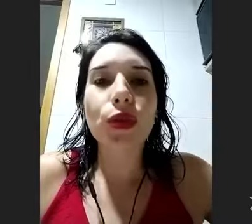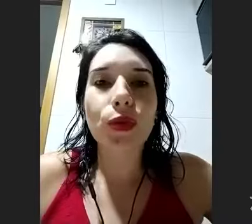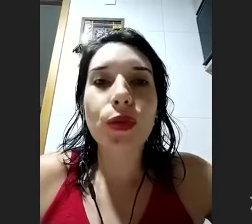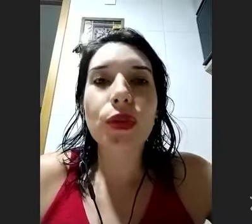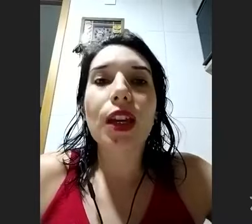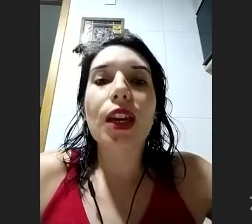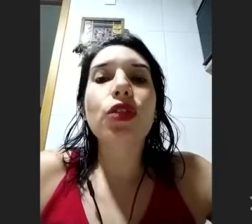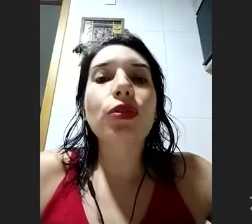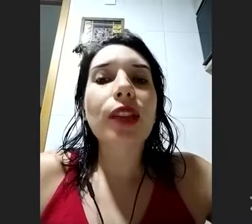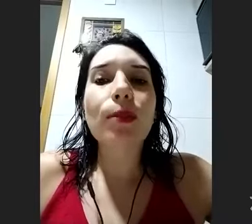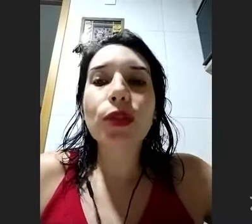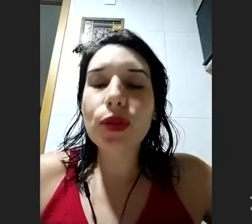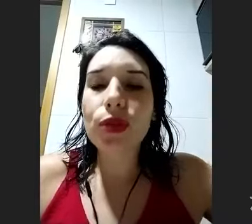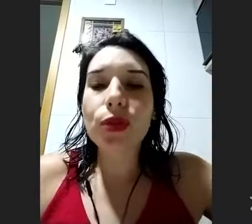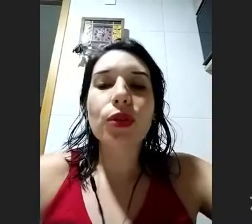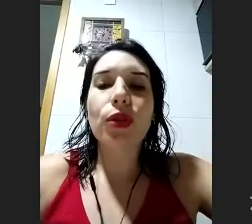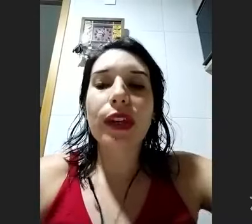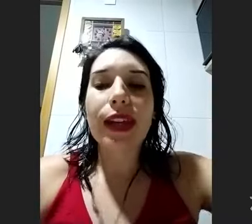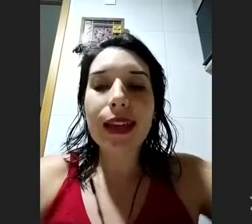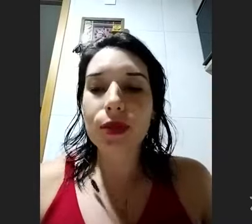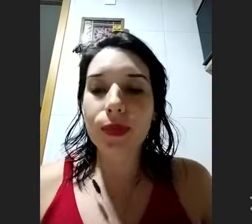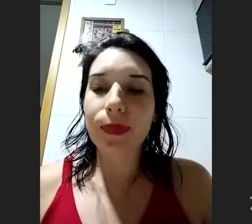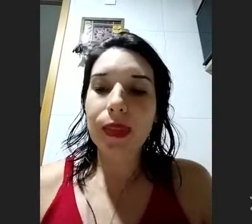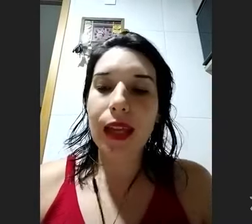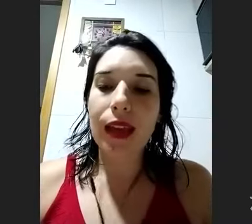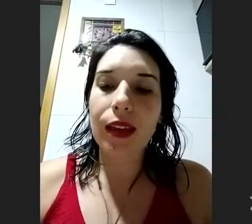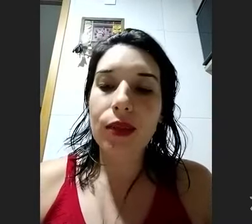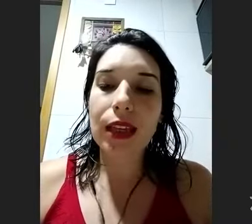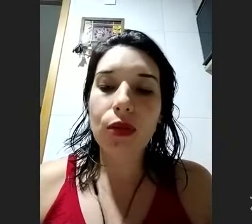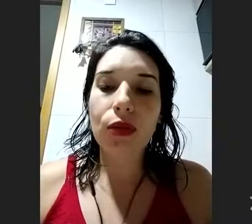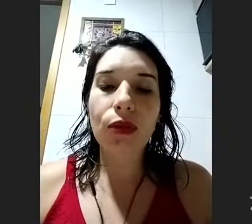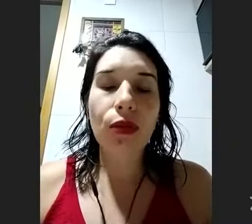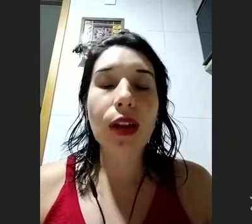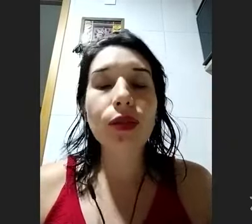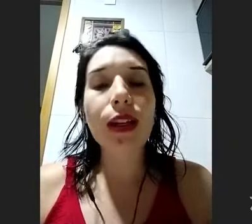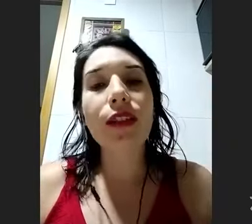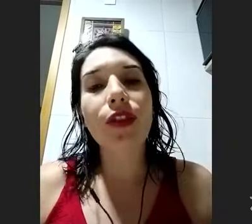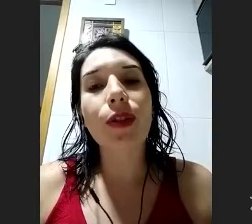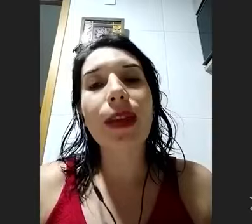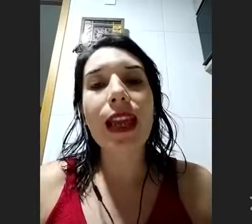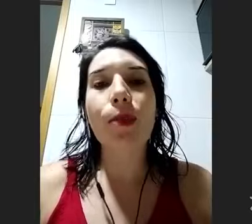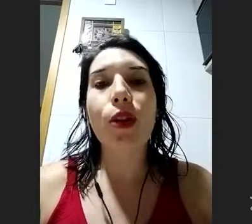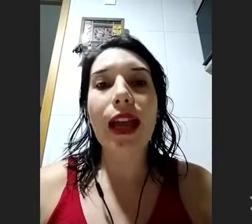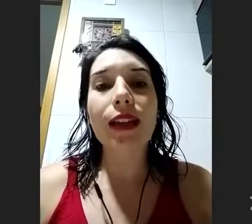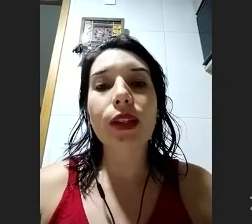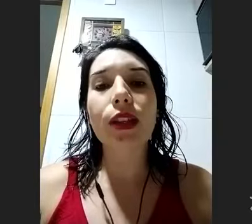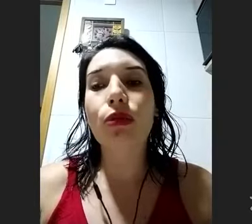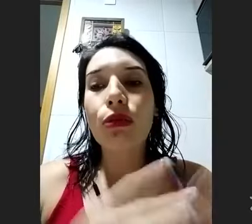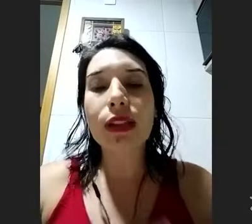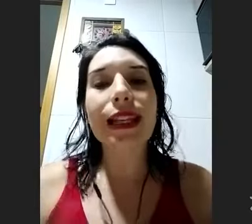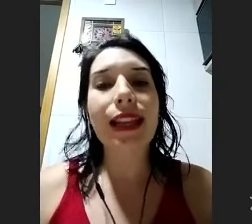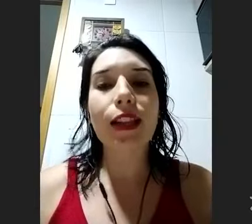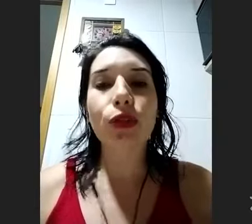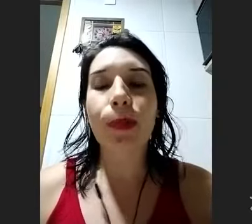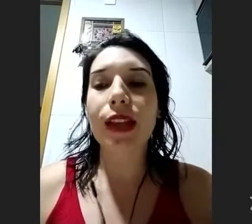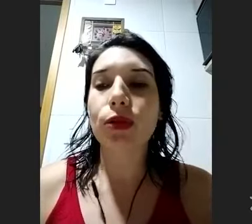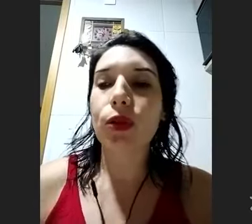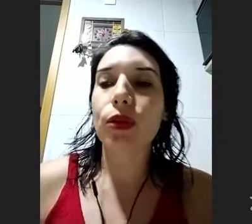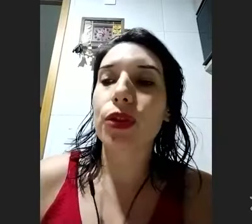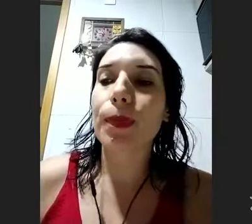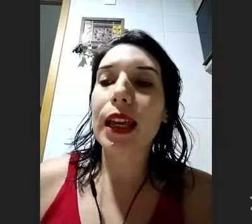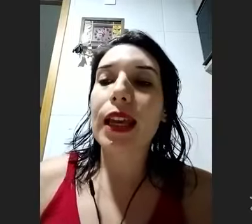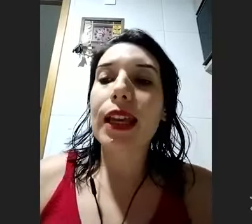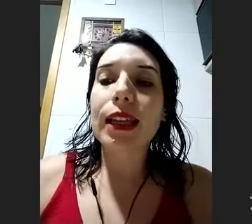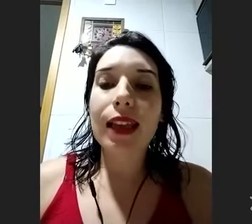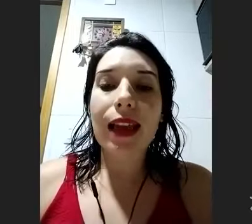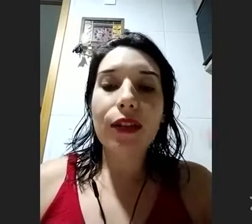Sou SUS, estudei muito o SUS, conheço, né? Eu sei o quanto ele foi bem elaborado e o quanto ele é deturpado